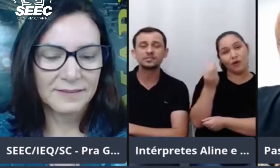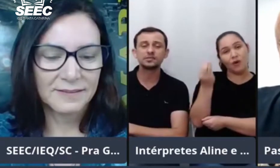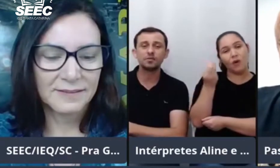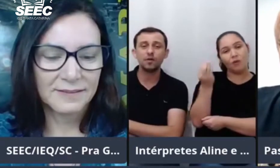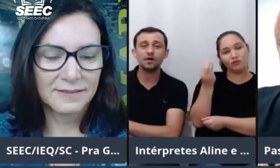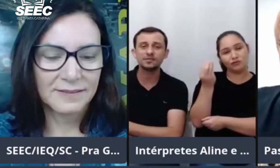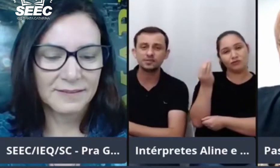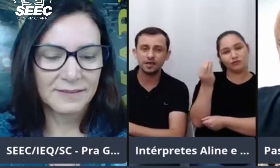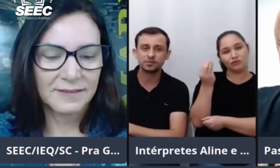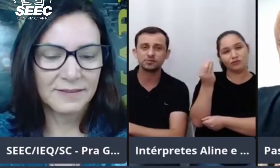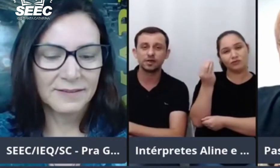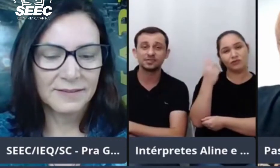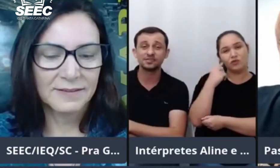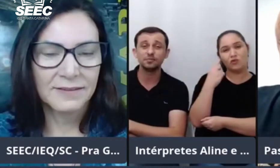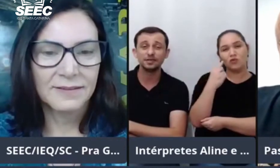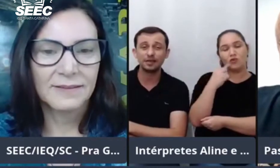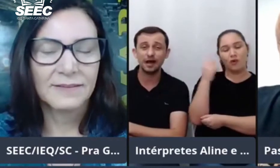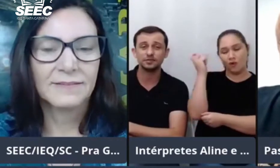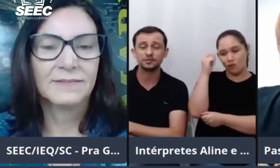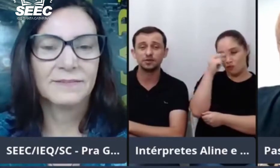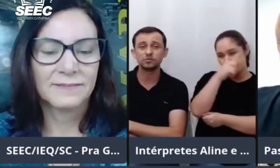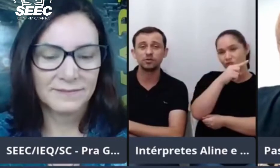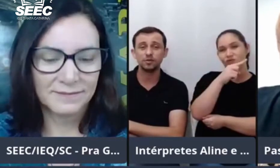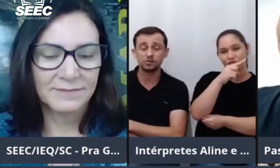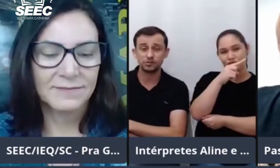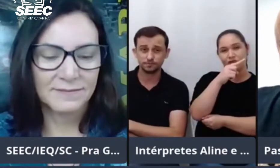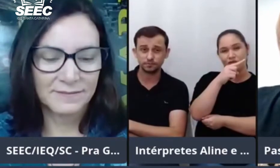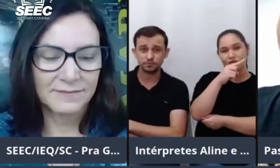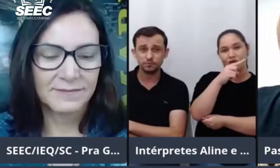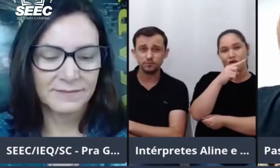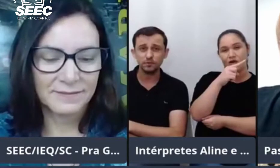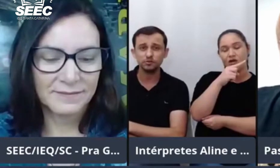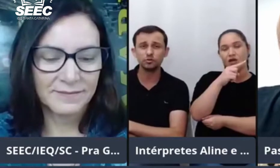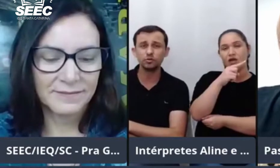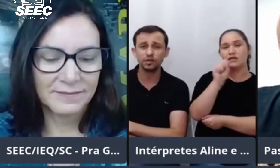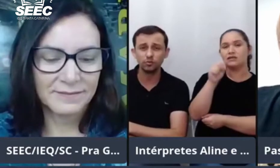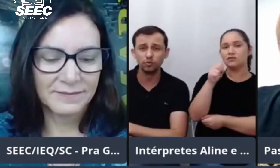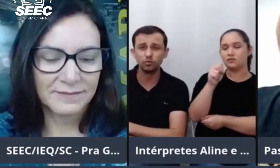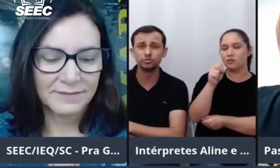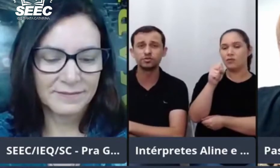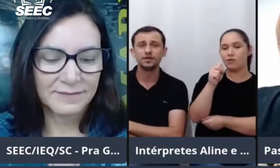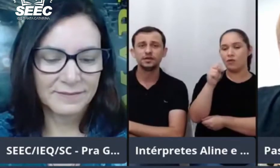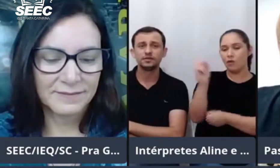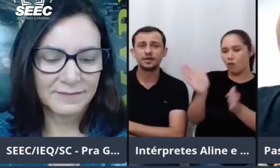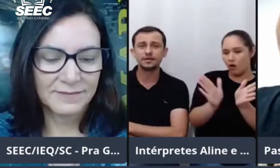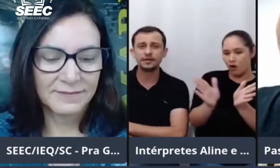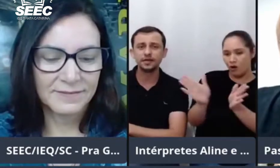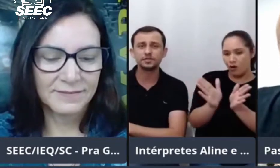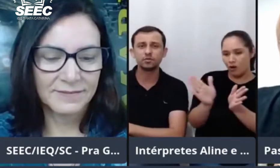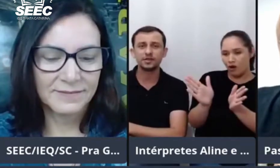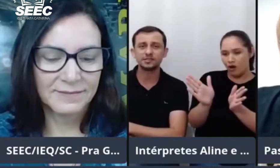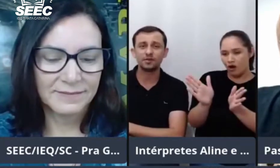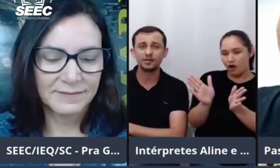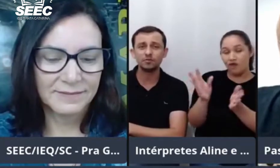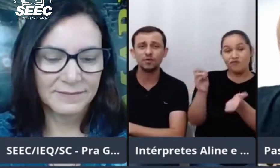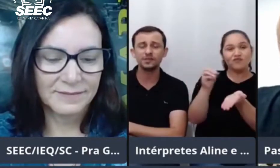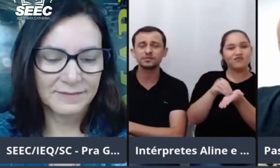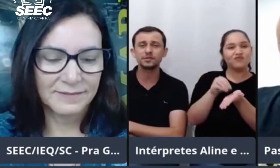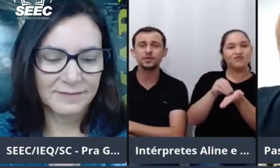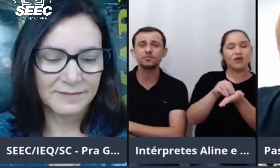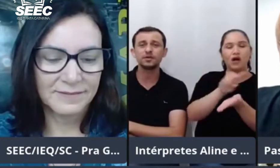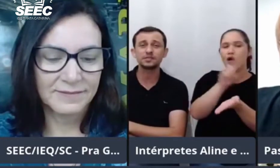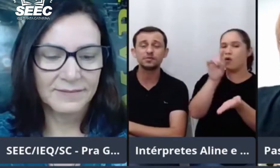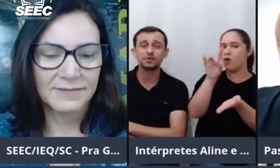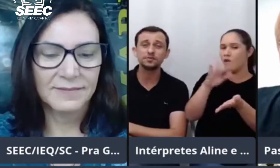com relação ao acesso, né? Acessibilidade, não somente de conteúdos na igreja com relação à língua,